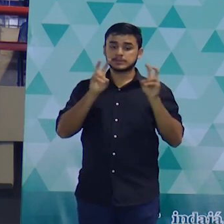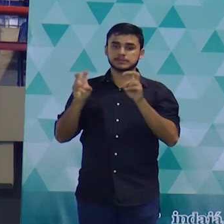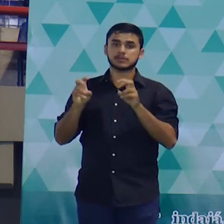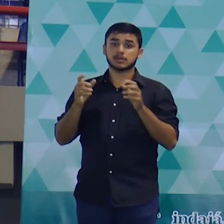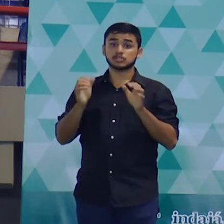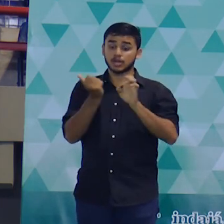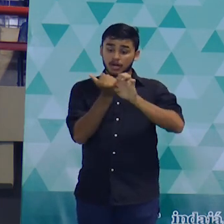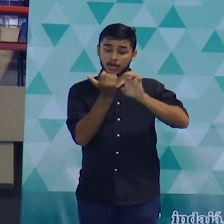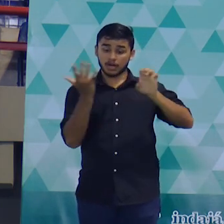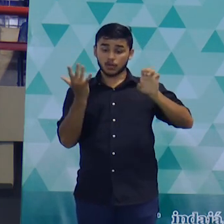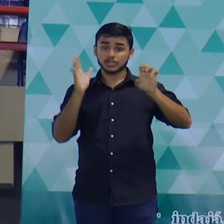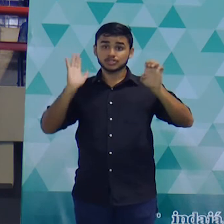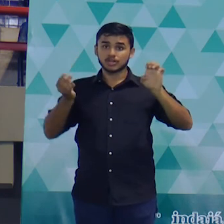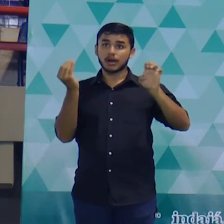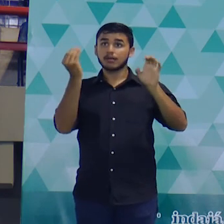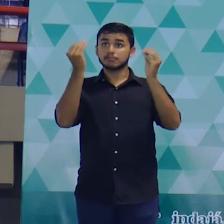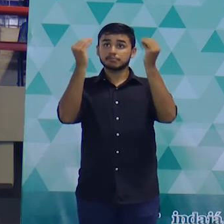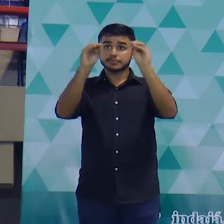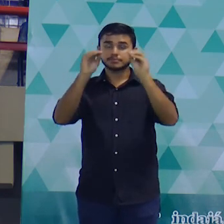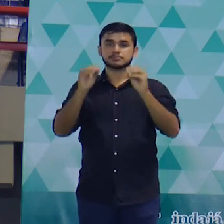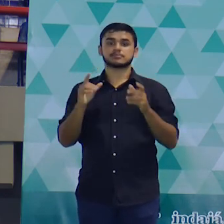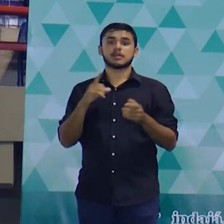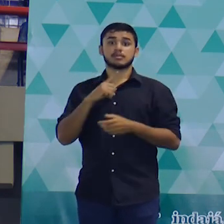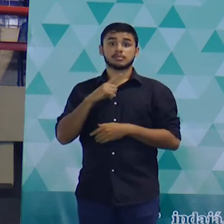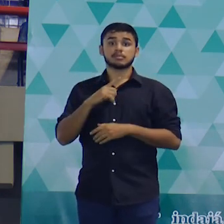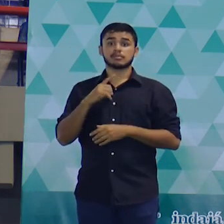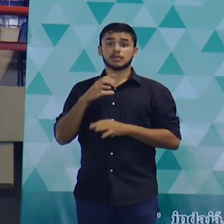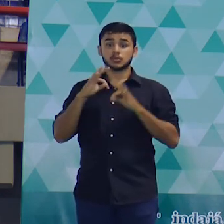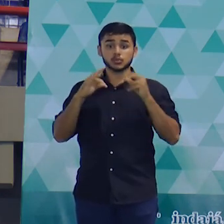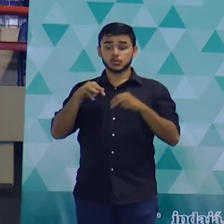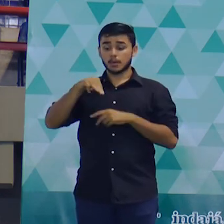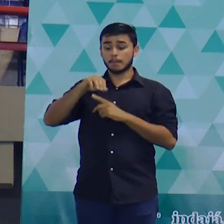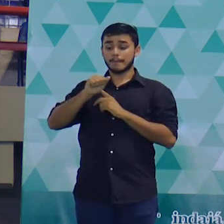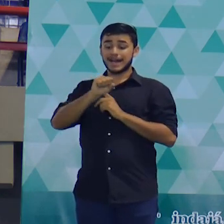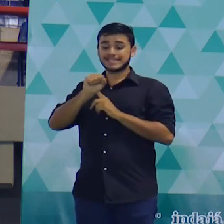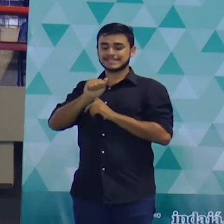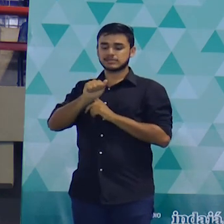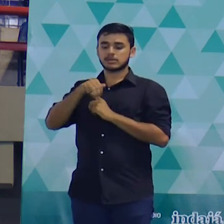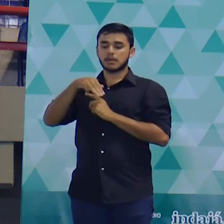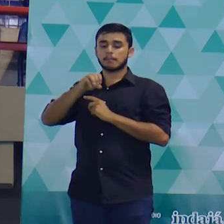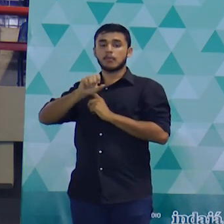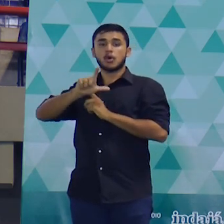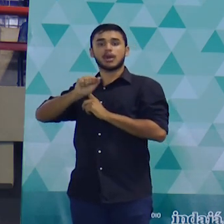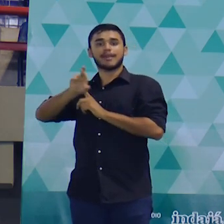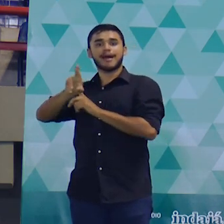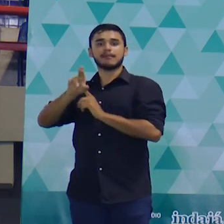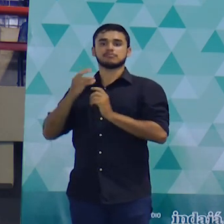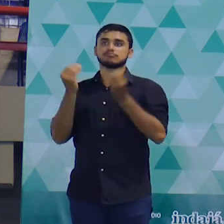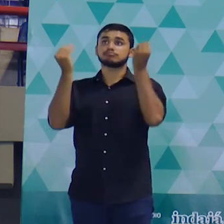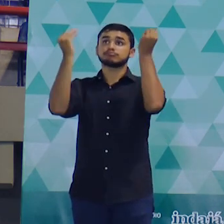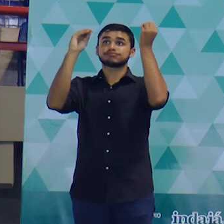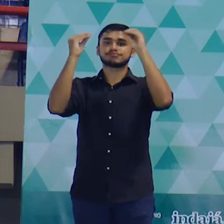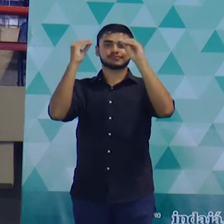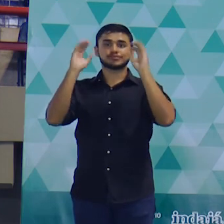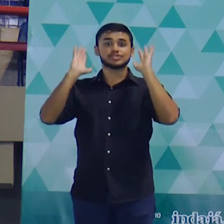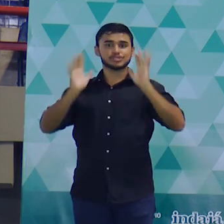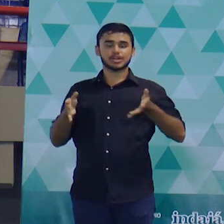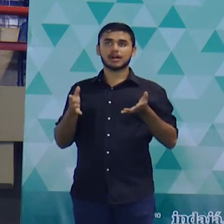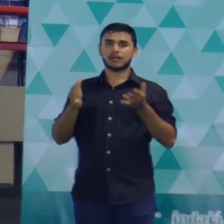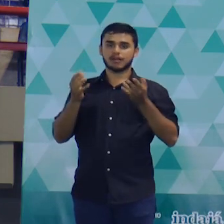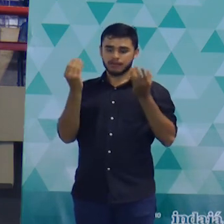foi dada. Terceiro porque foram dadas as massas molares. Então ela economiza aí um monte de trabalho.